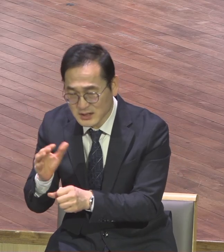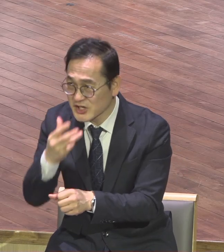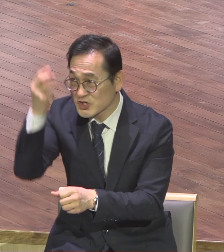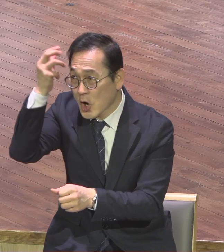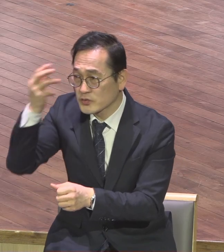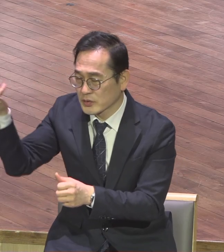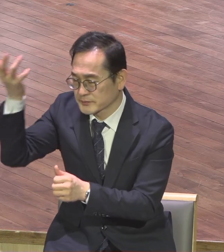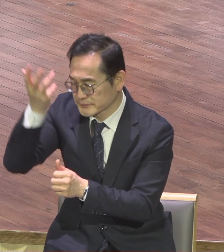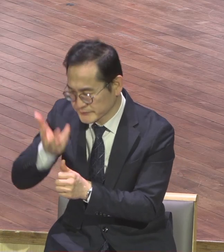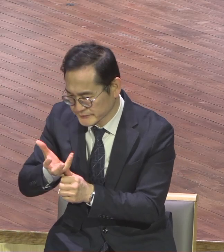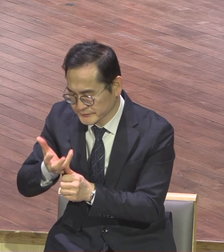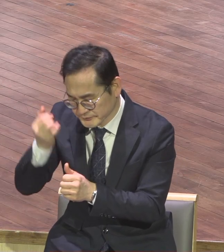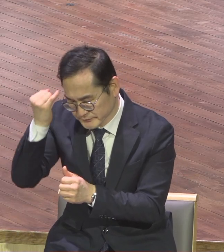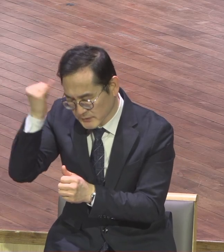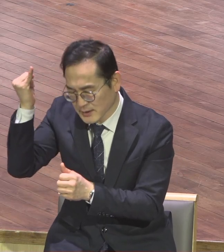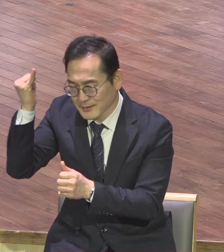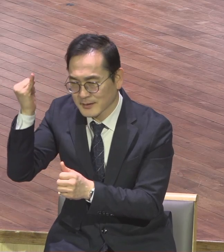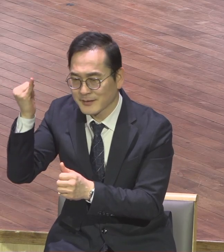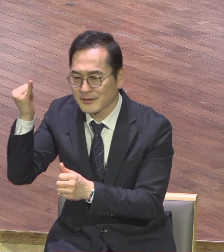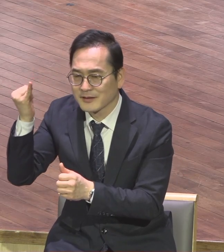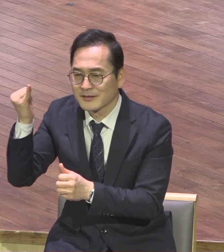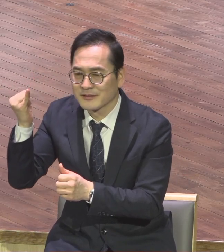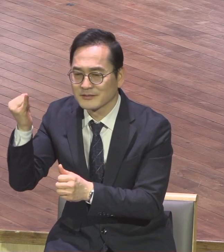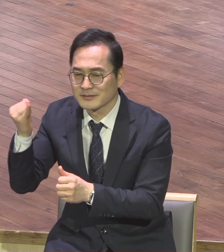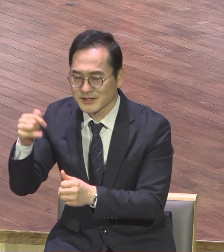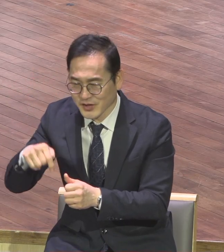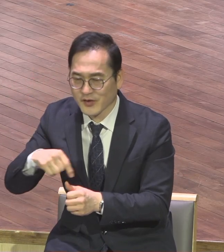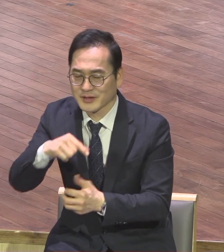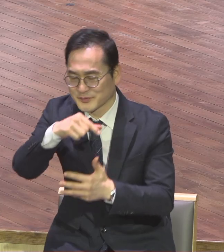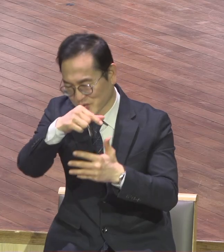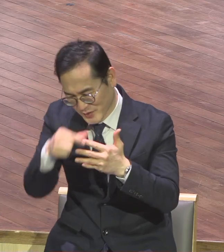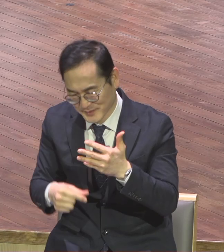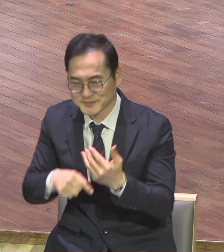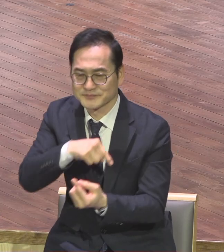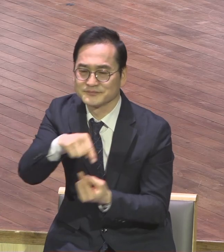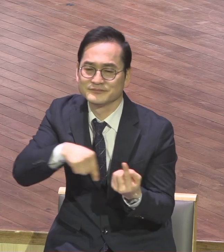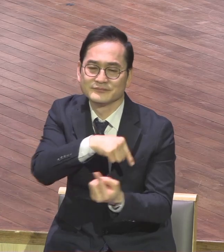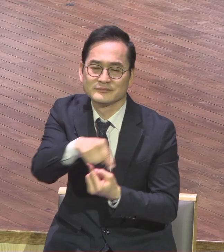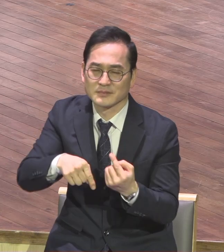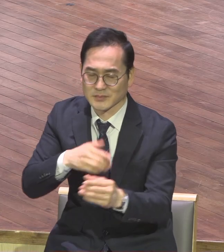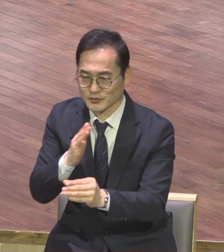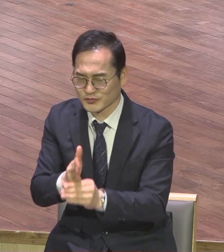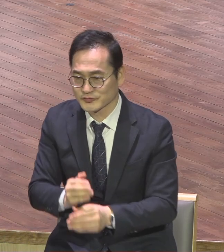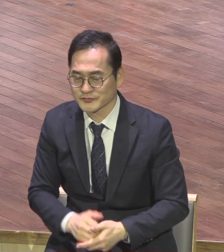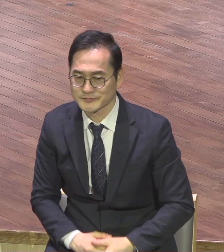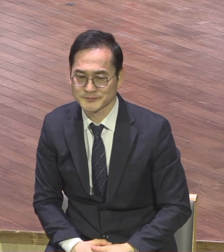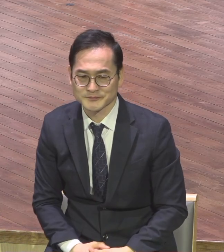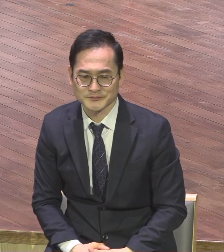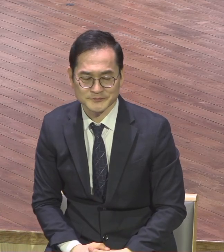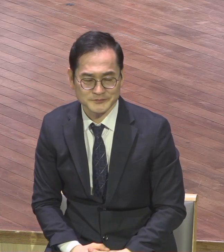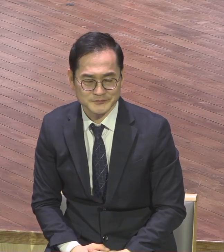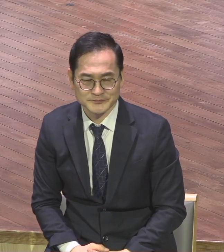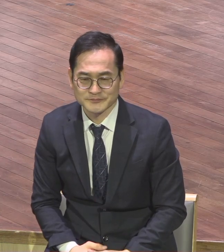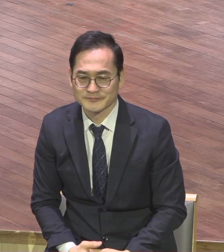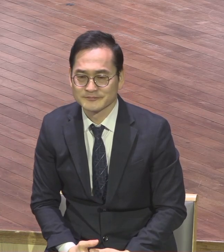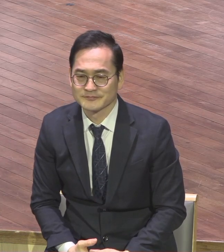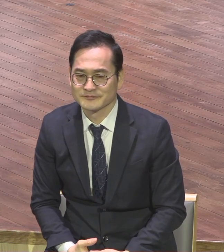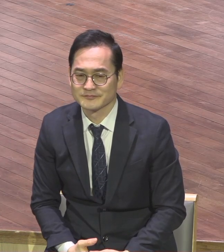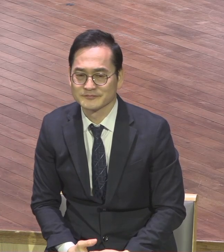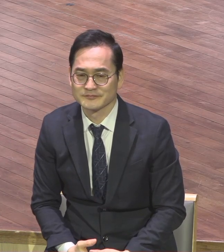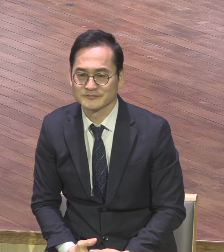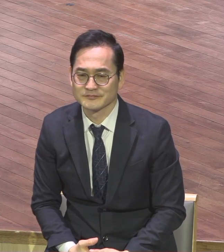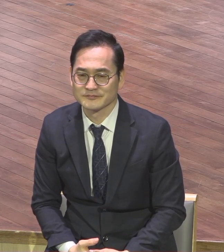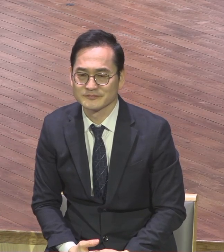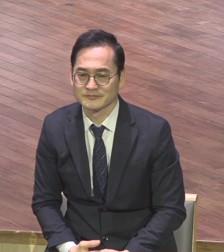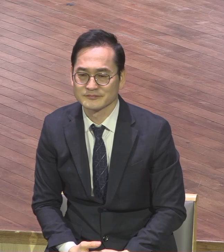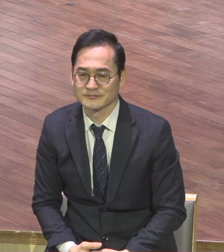성령이 강권적으로 끌고 가는 현장이에요. 그거 아셔야 돼요. 얼마나 작품입니까? 멋있게. 헌당 끝났으면